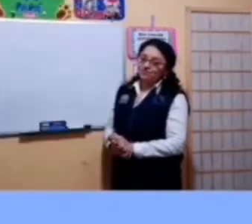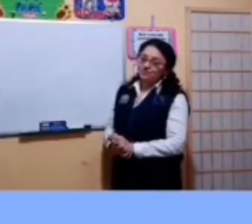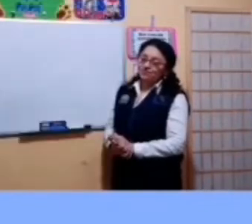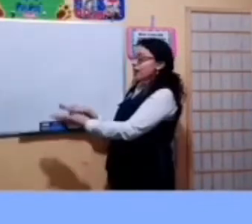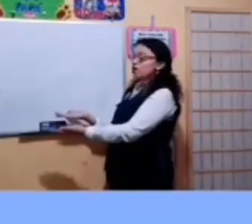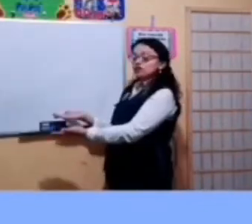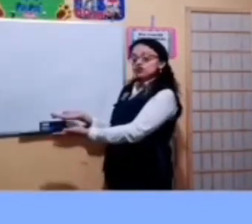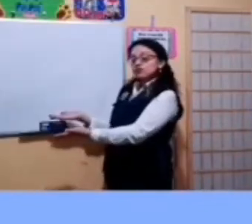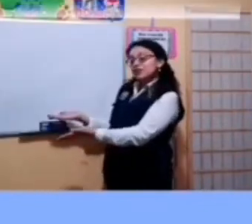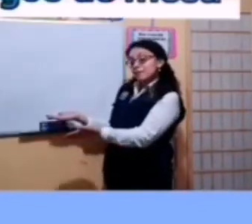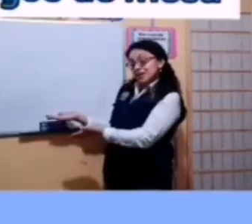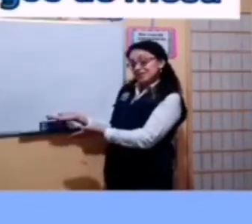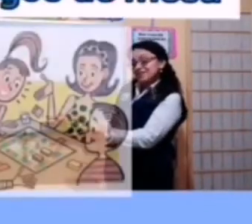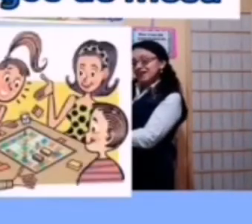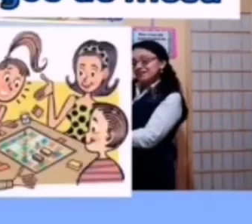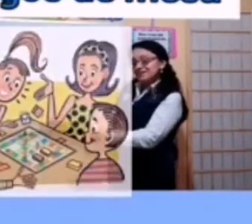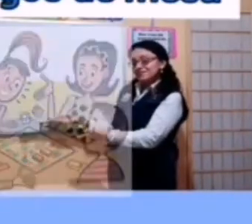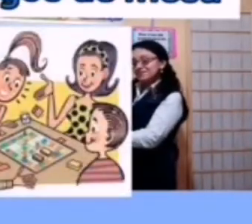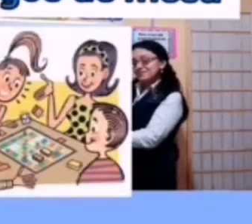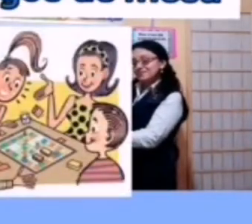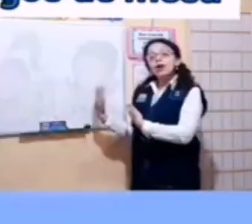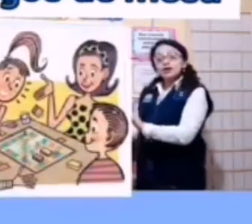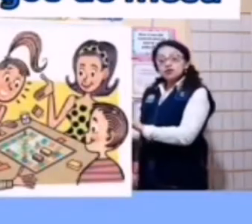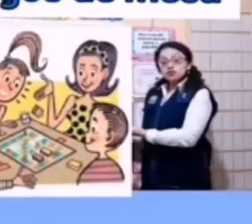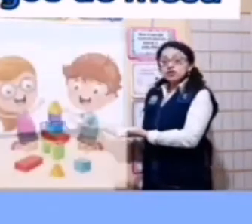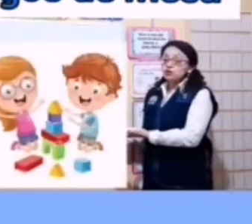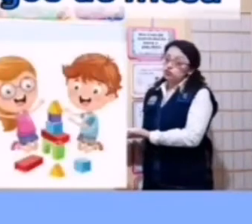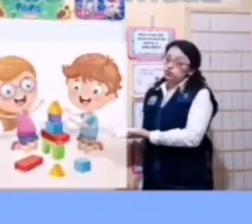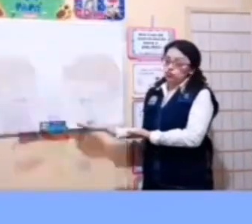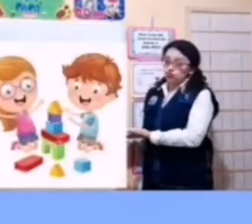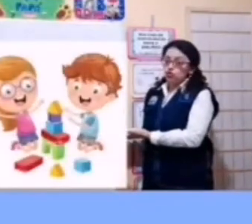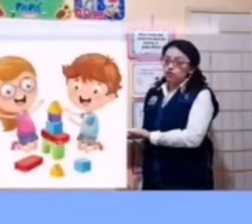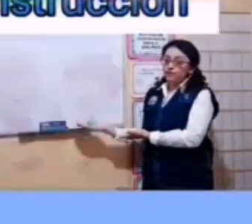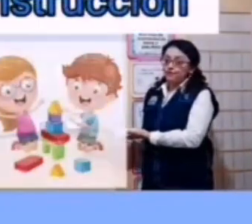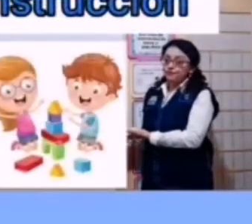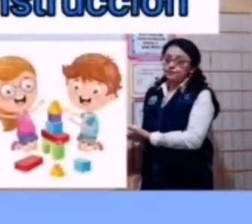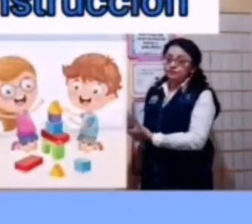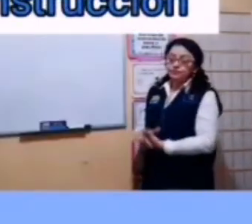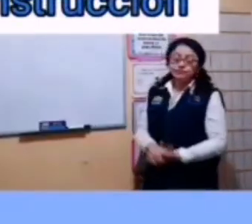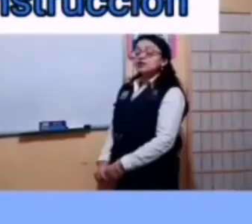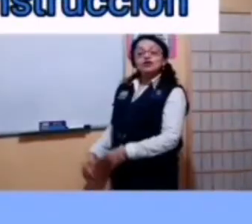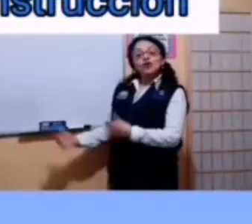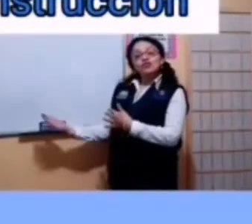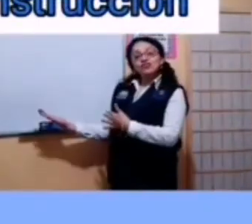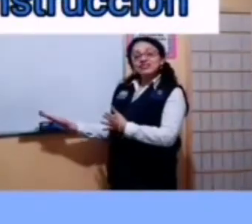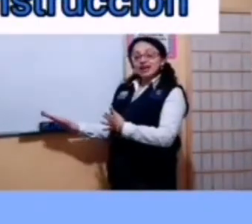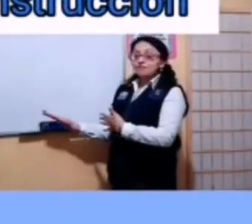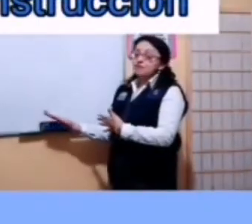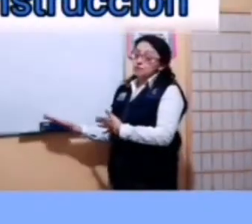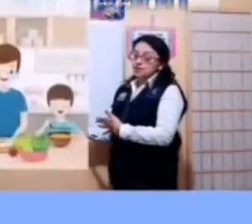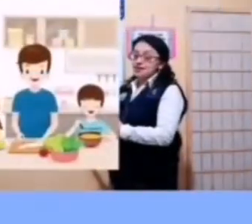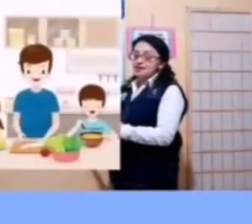Juegos Juegos mesa Juegos De construcción Cocina Familiar